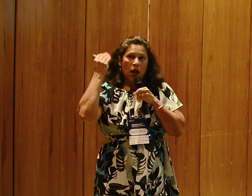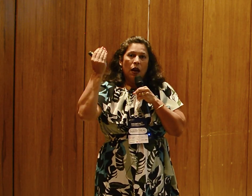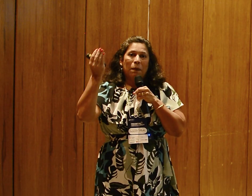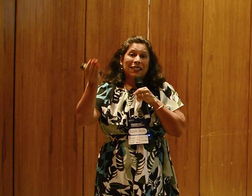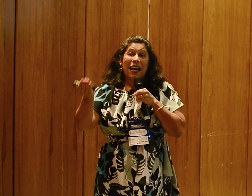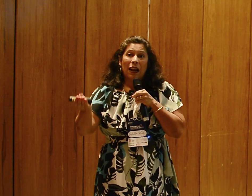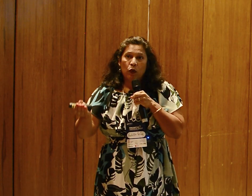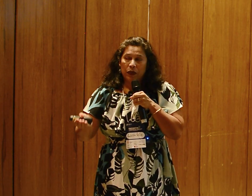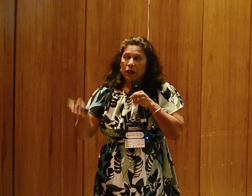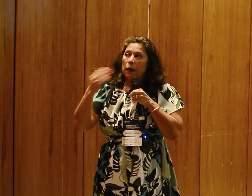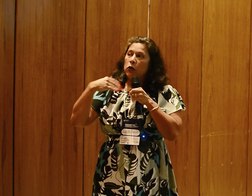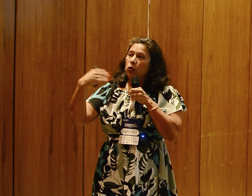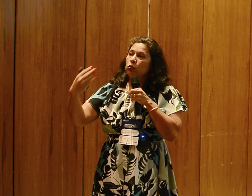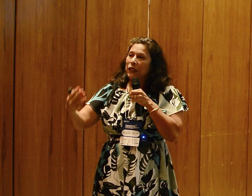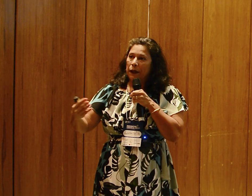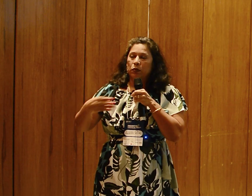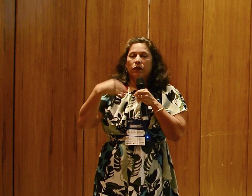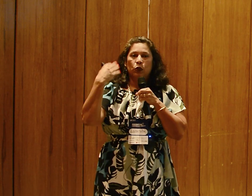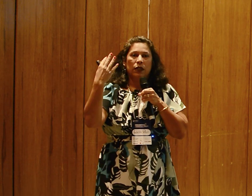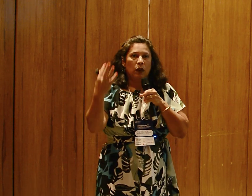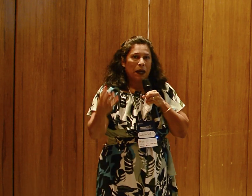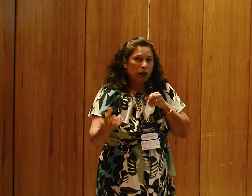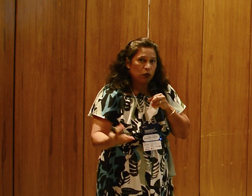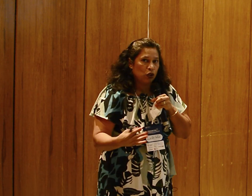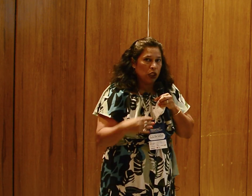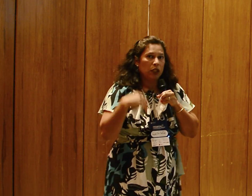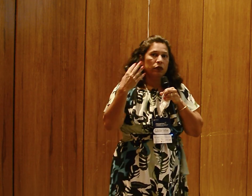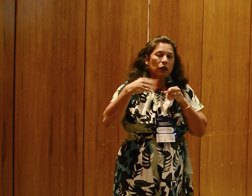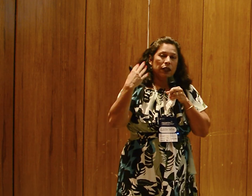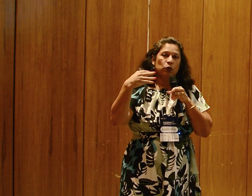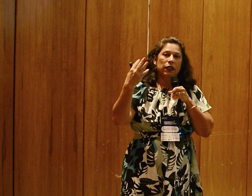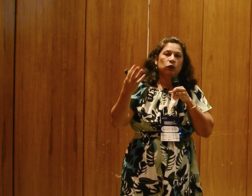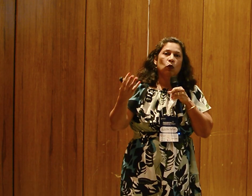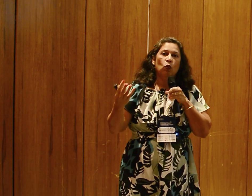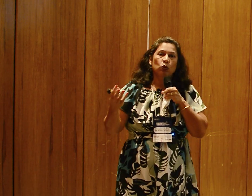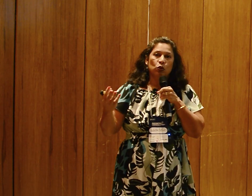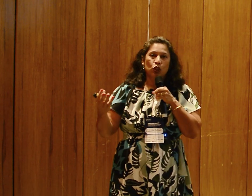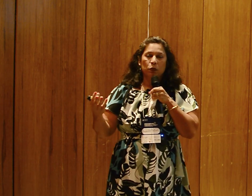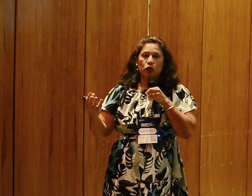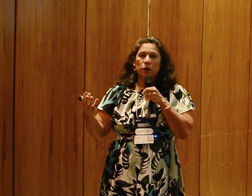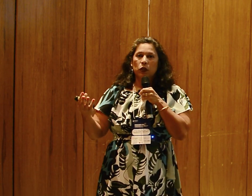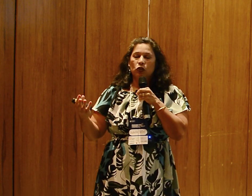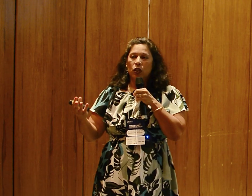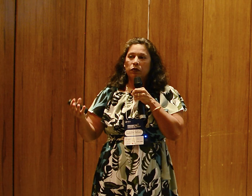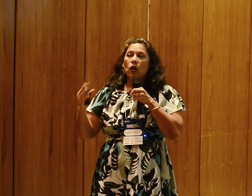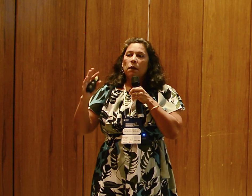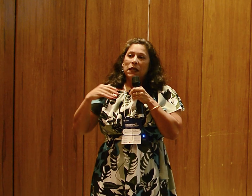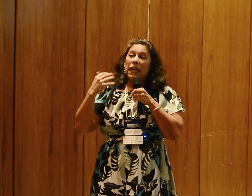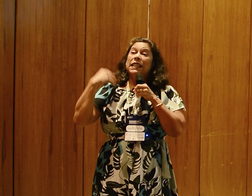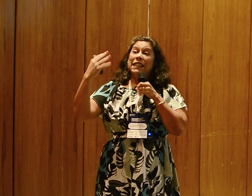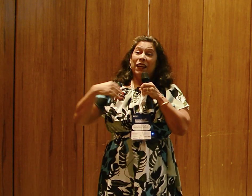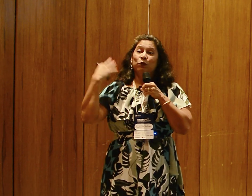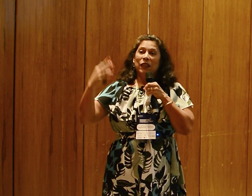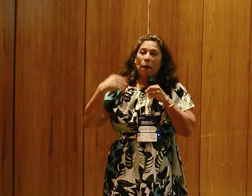resolveram passar a ouvir depois de algum tempo, talvez usando aparelho auditivo, talvez usando algum outro tipo de dispositivo,